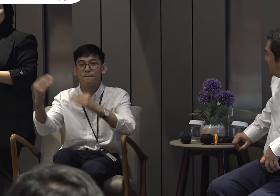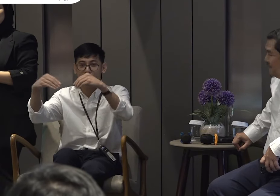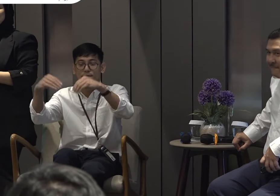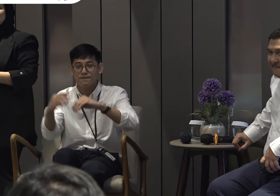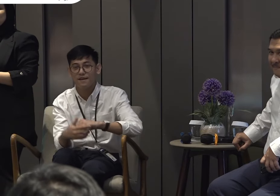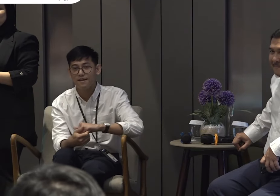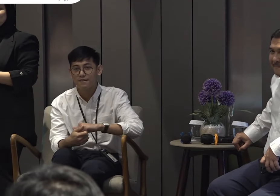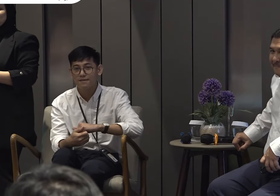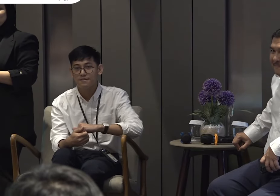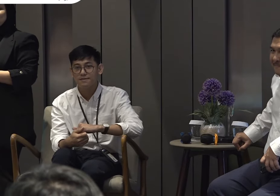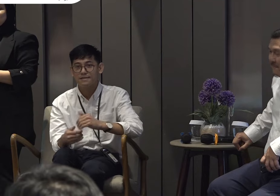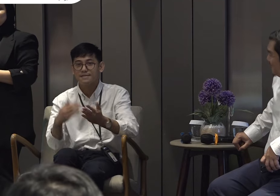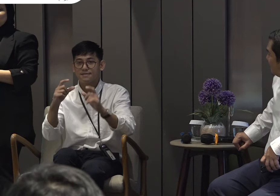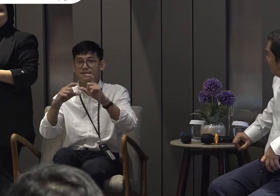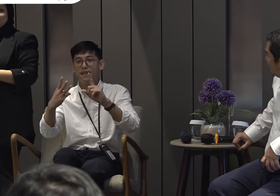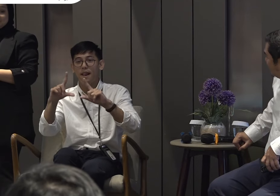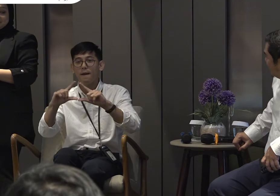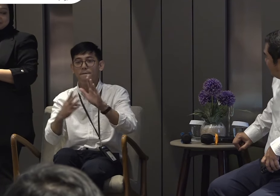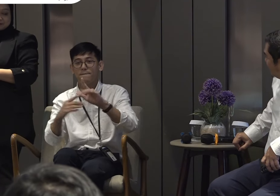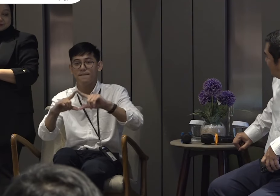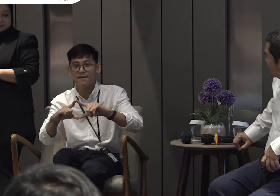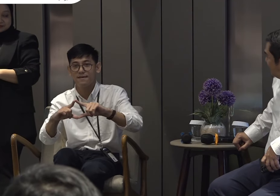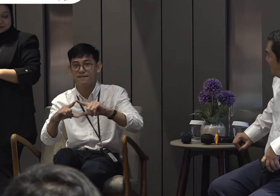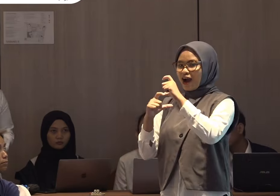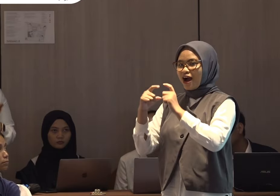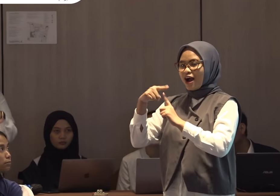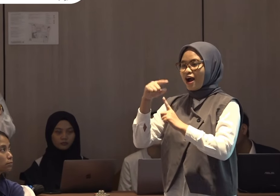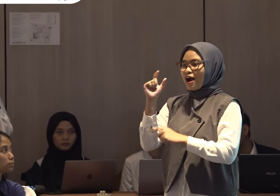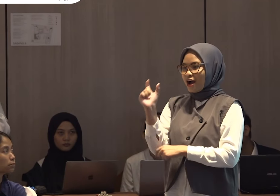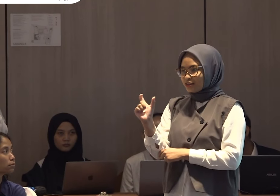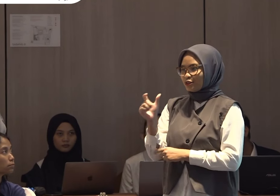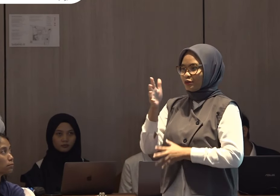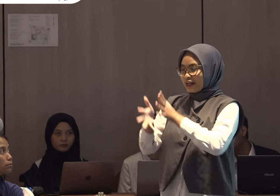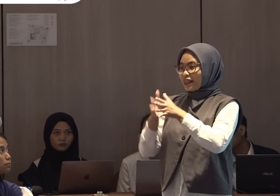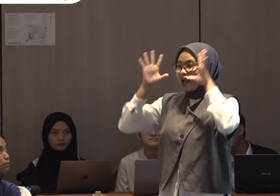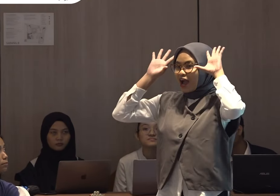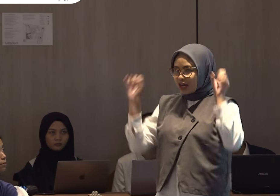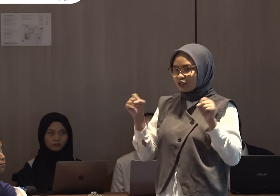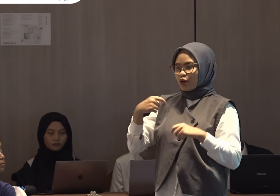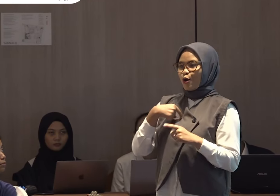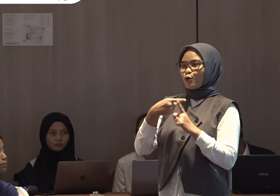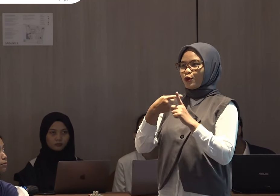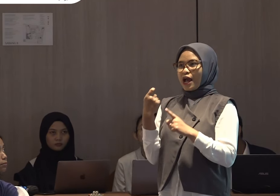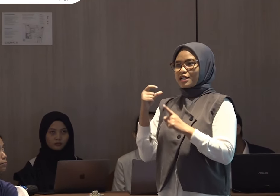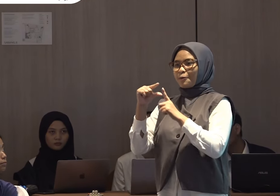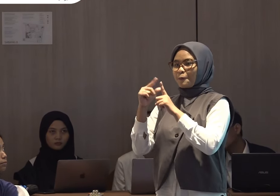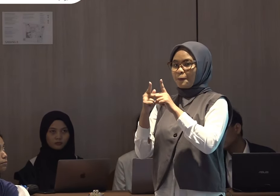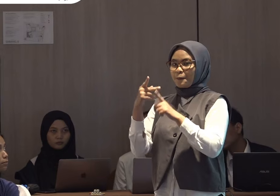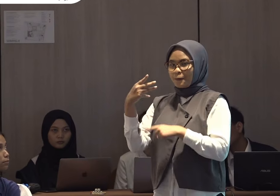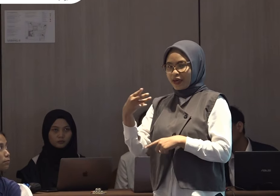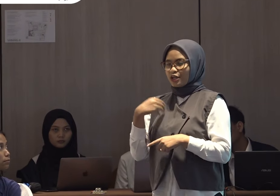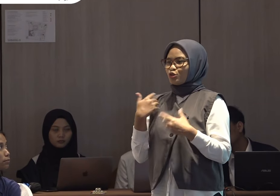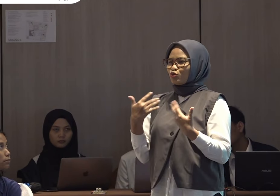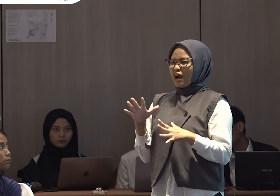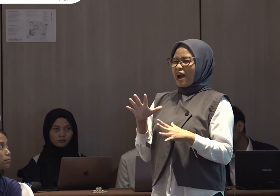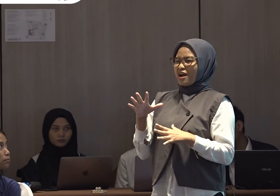Mudah-mudahan dengan program ini teman-teman semua bisa mengikuti